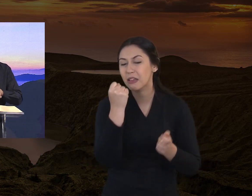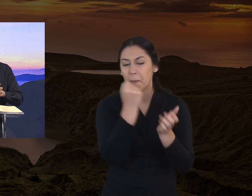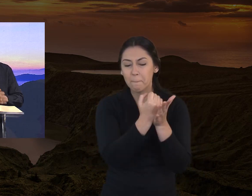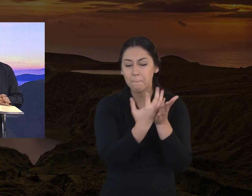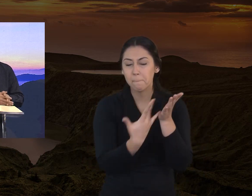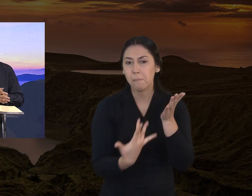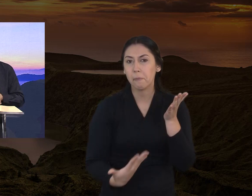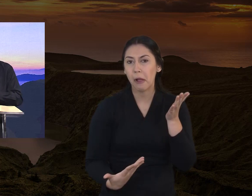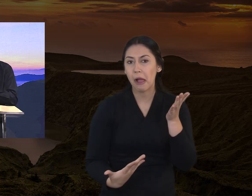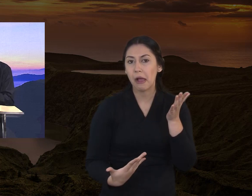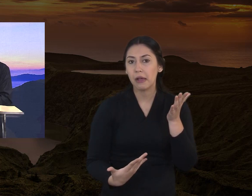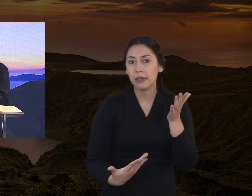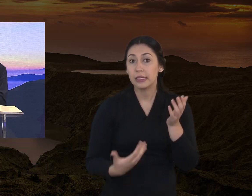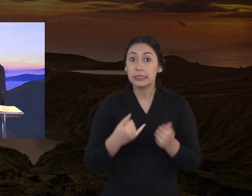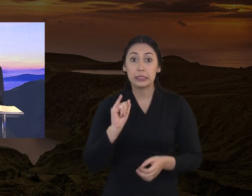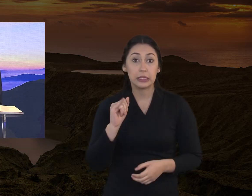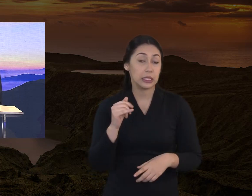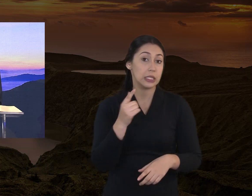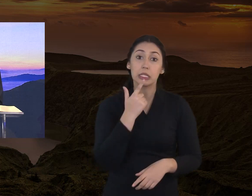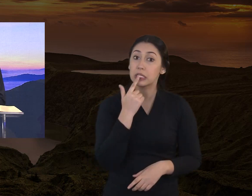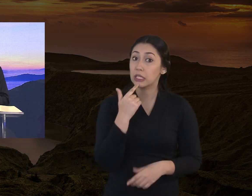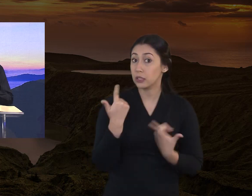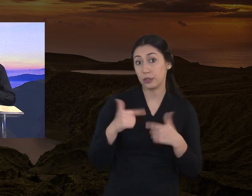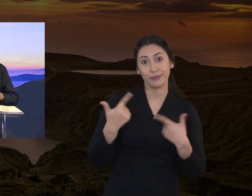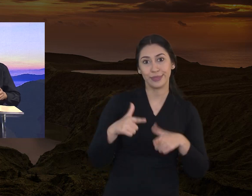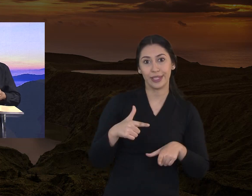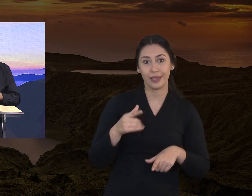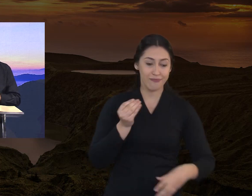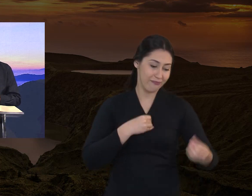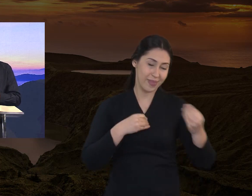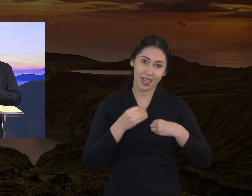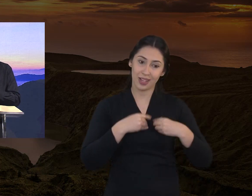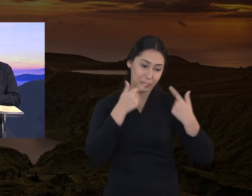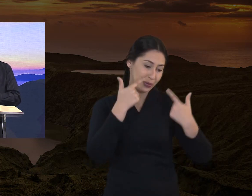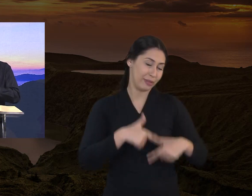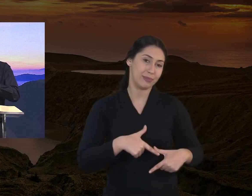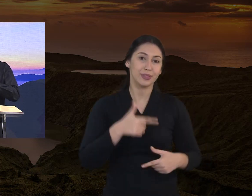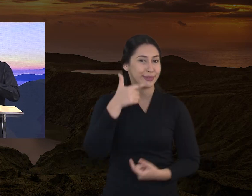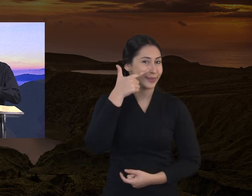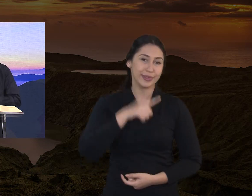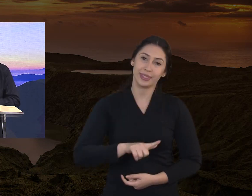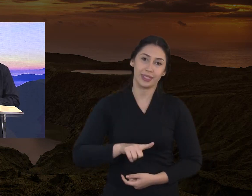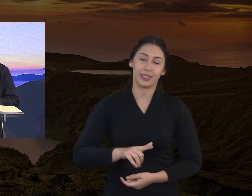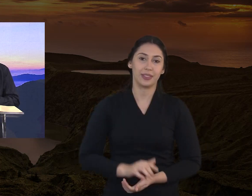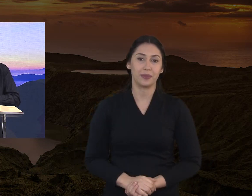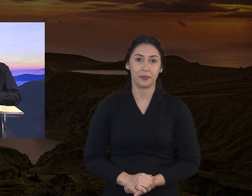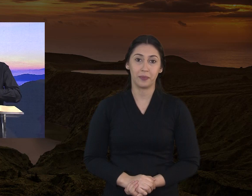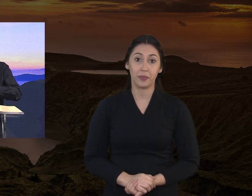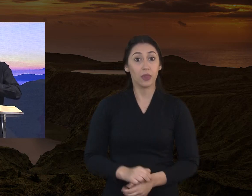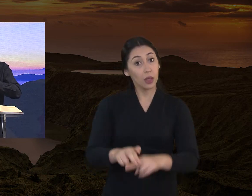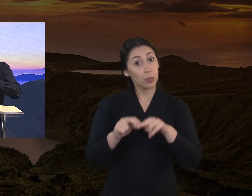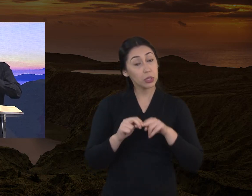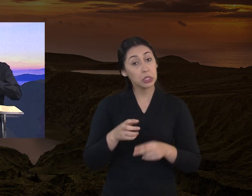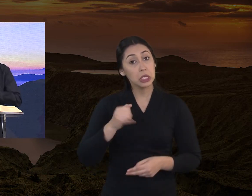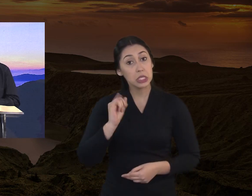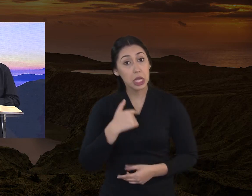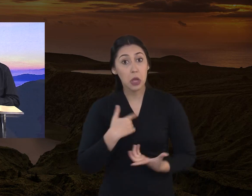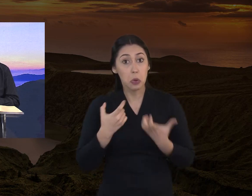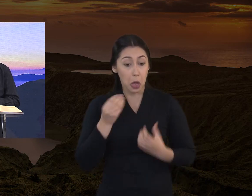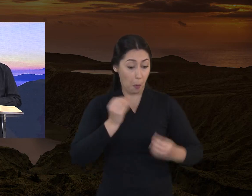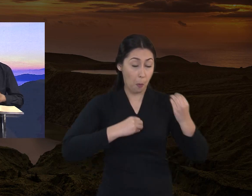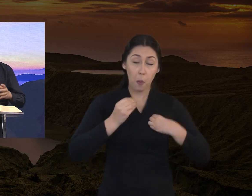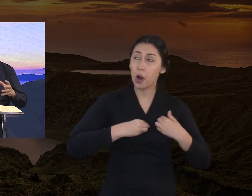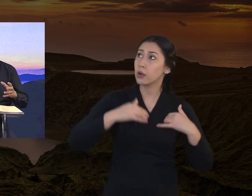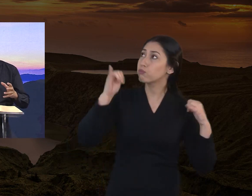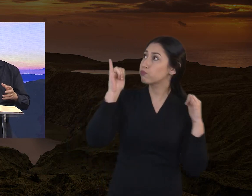há remissão, não há perdão dos pecados. Portanto, se eu quero ter os meus pecados